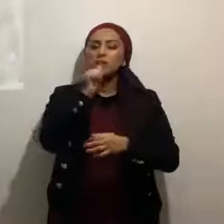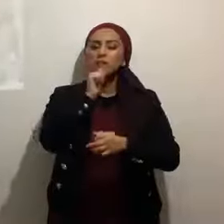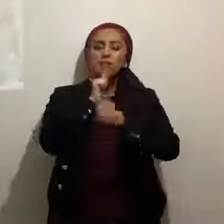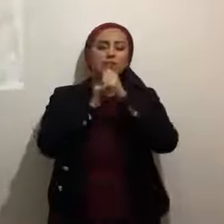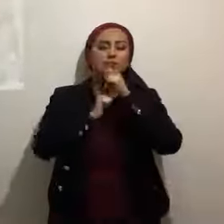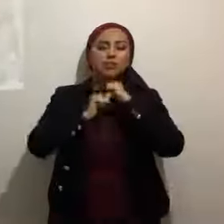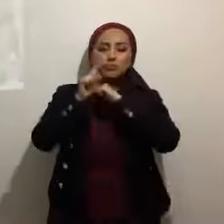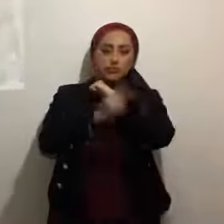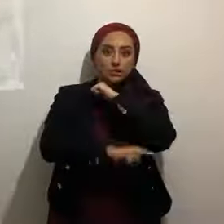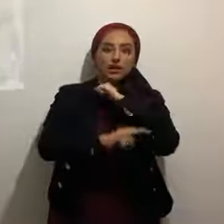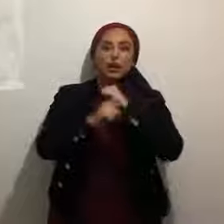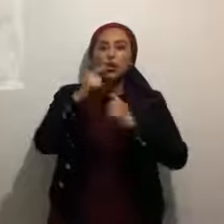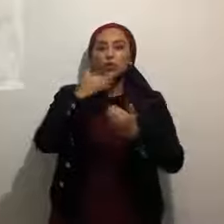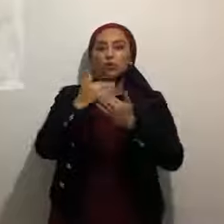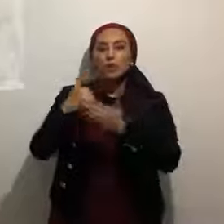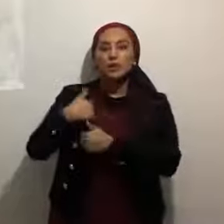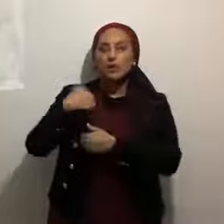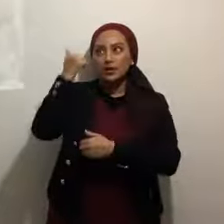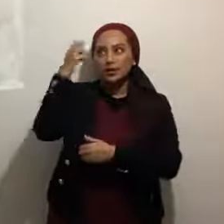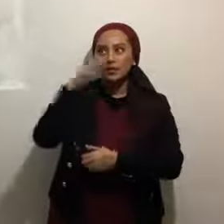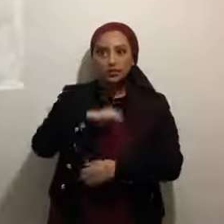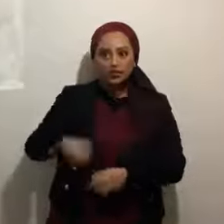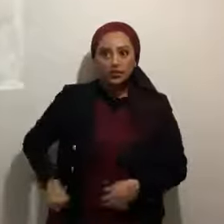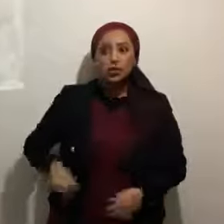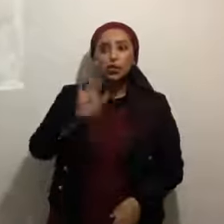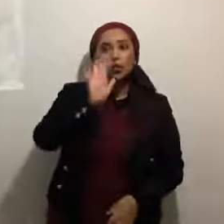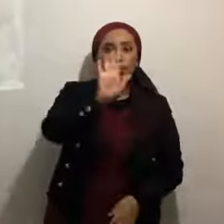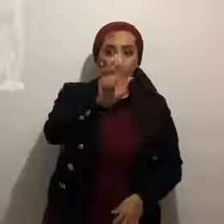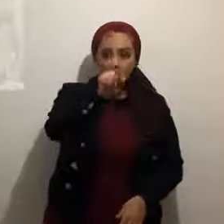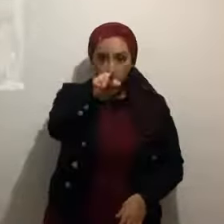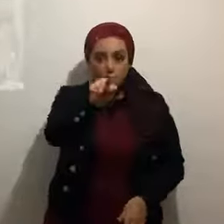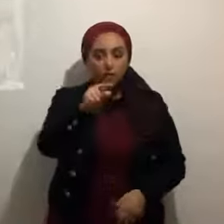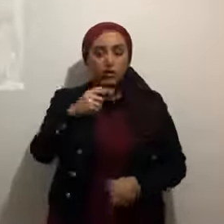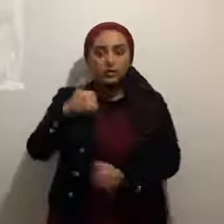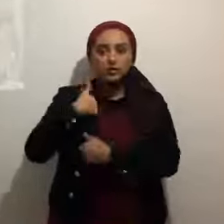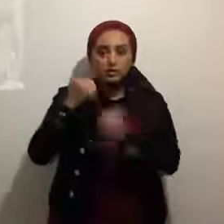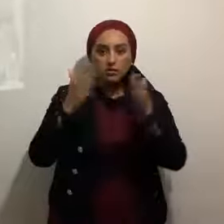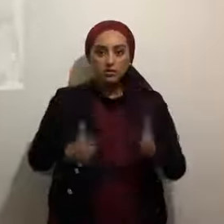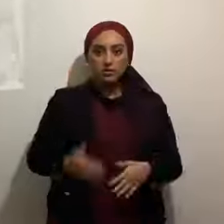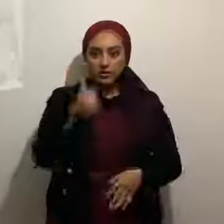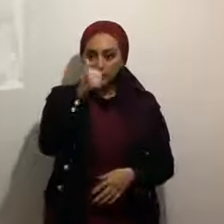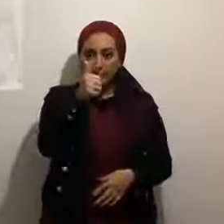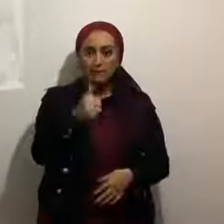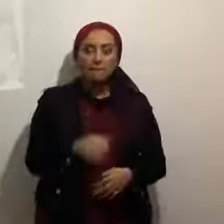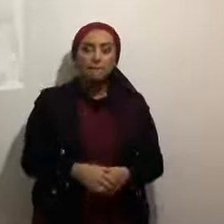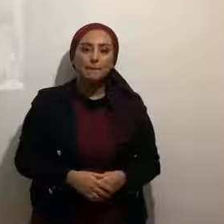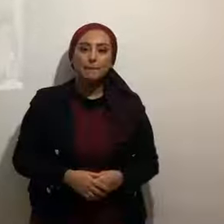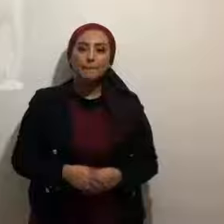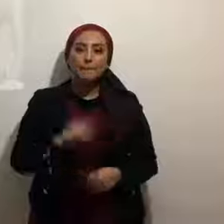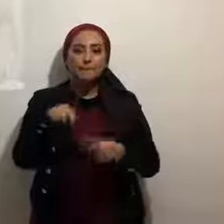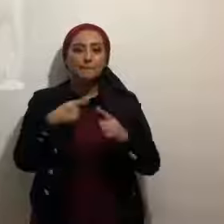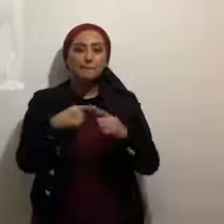Yahshua HaMashiach. Eres un soldado. Ahora, al estar escribiendo este